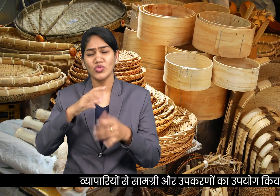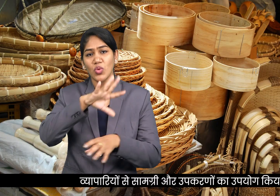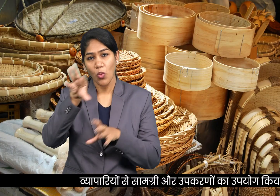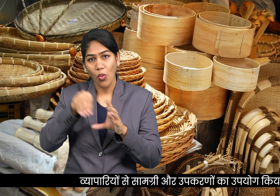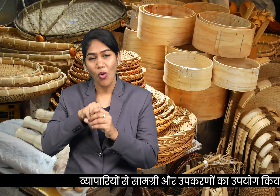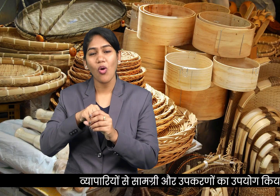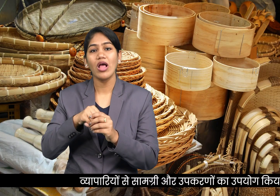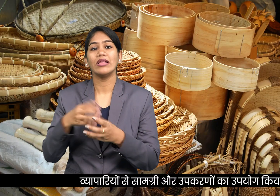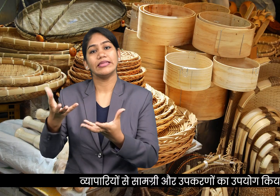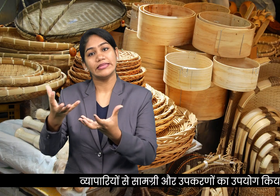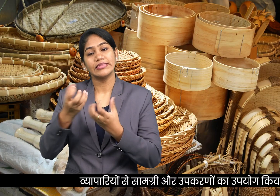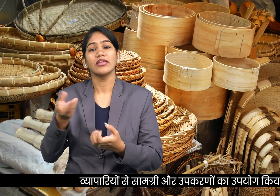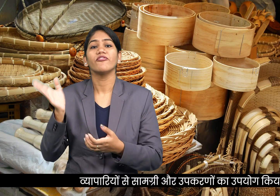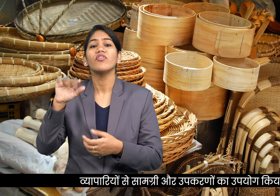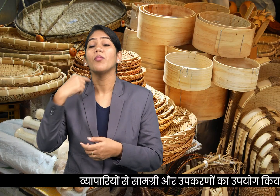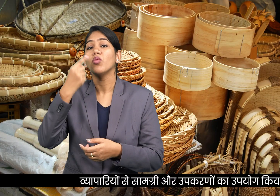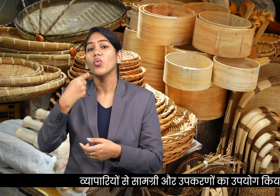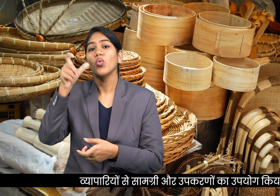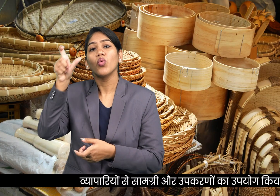किया।